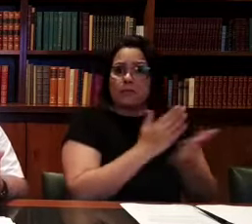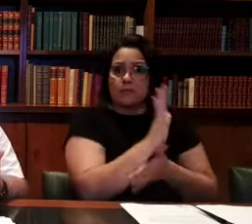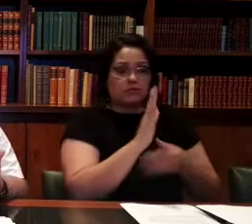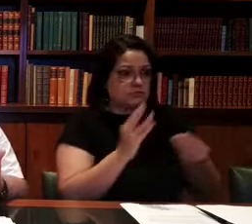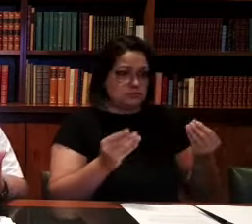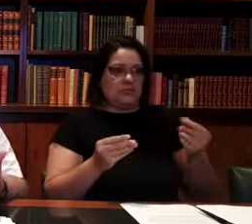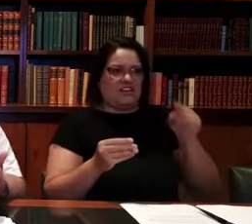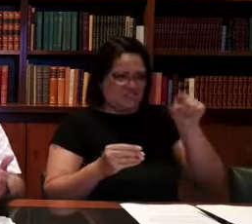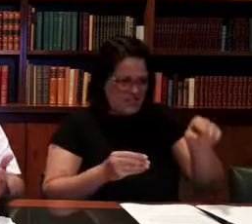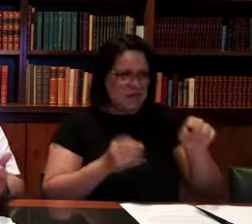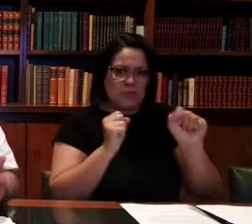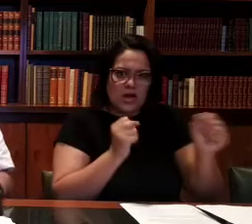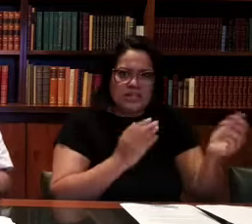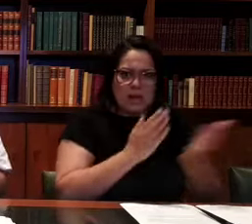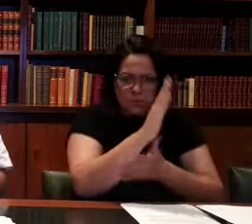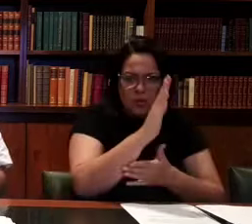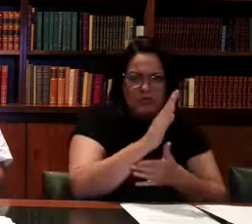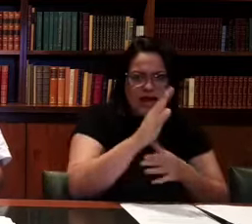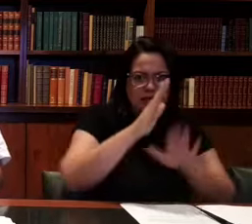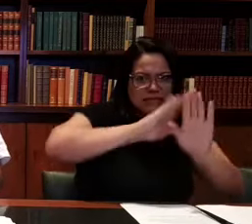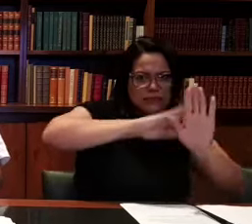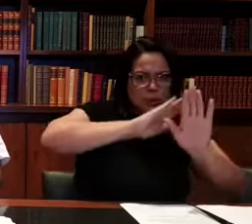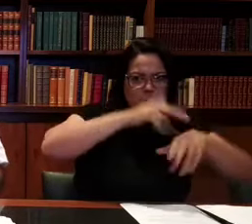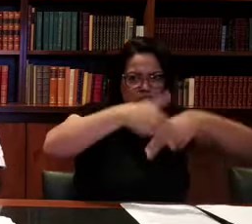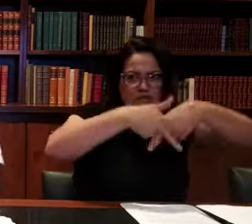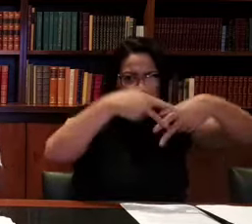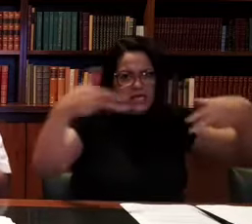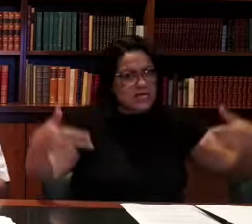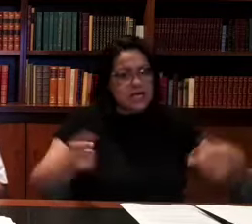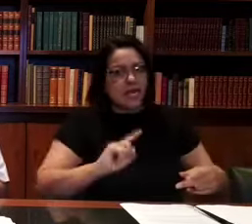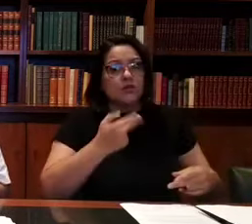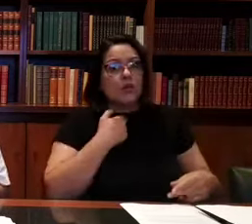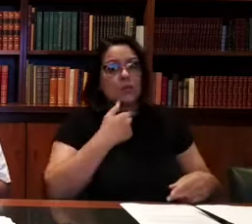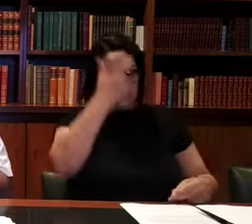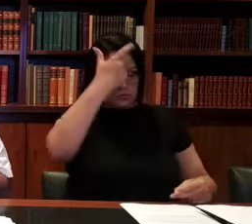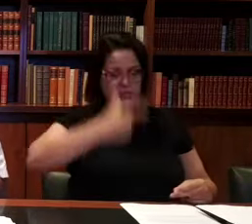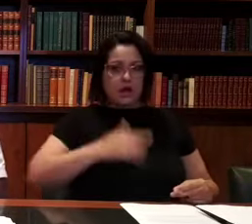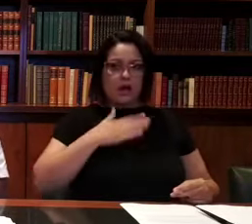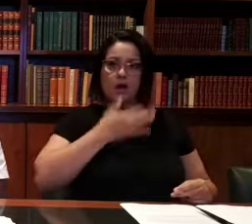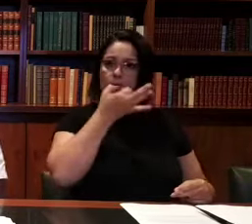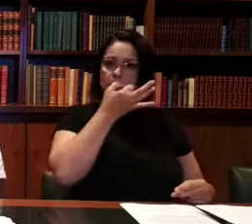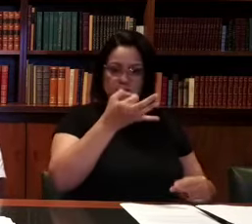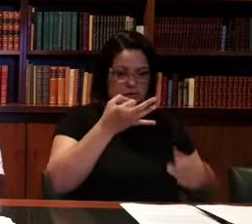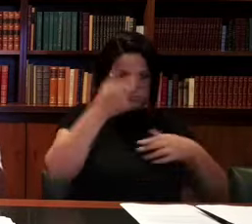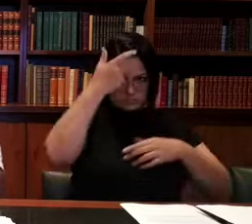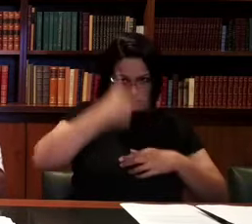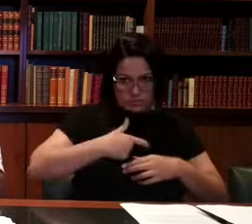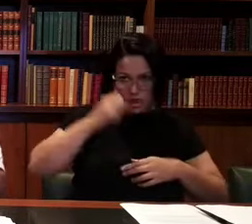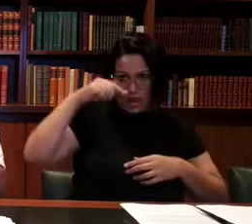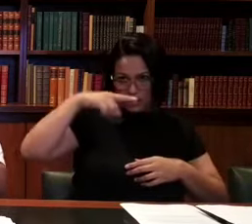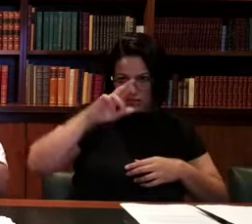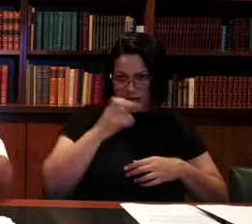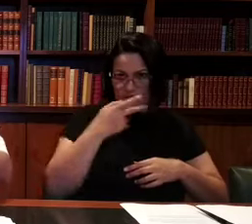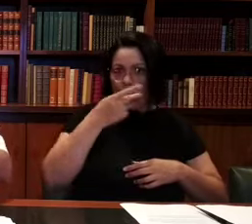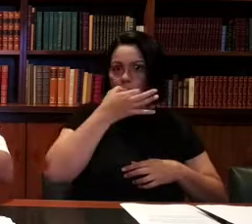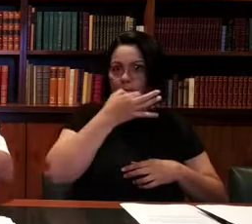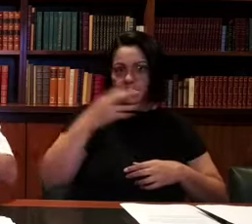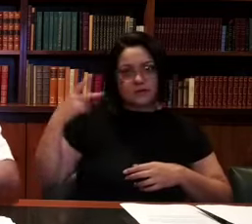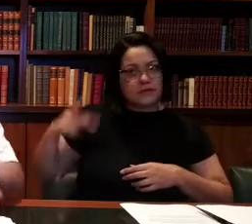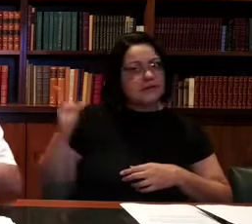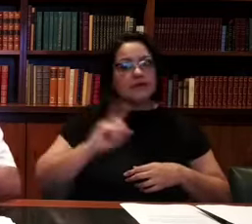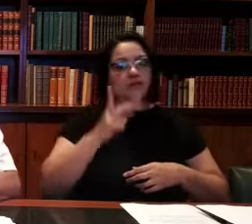o quê lá no próximo no próximo assim olha é a minha esposa ele não defende a posição dele Ele defende a posição que ele tem que defender levando-se